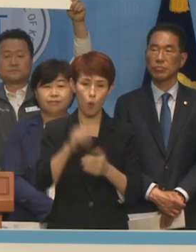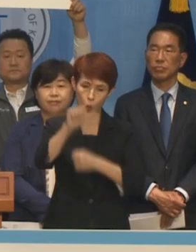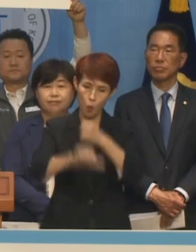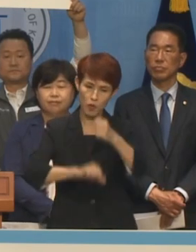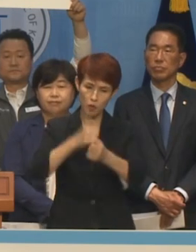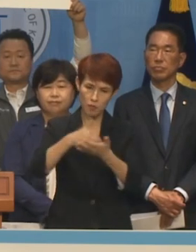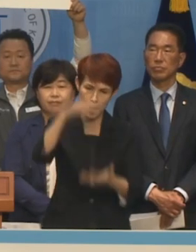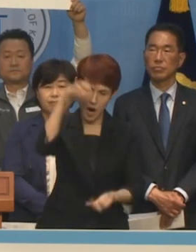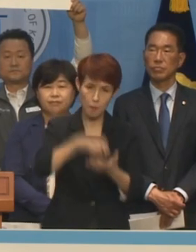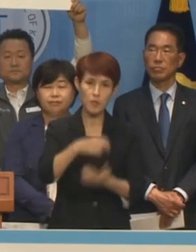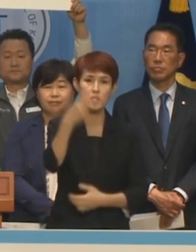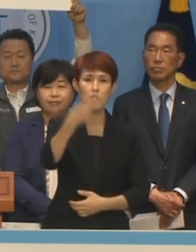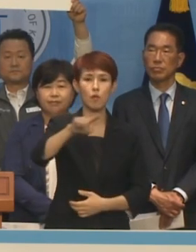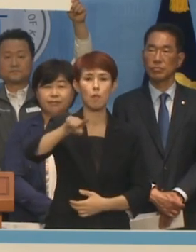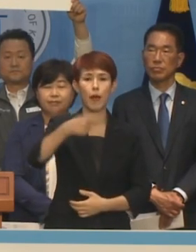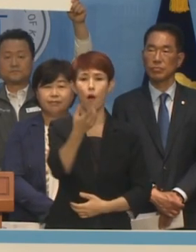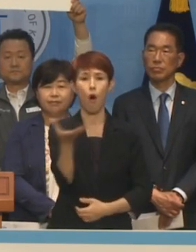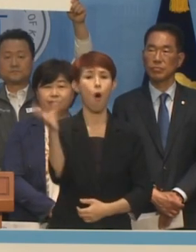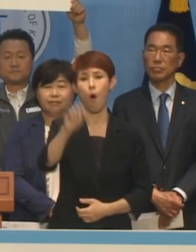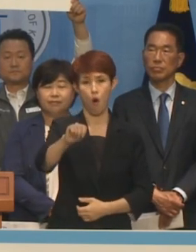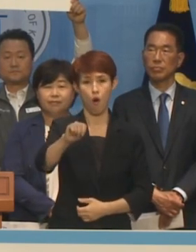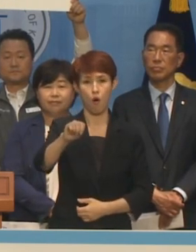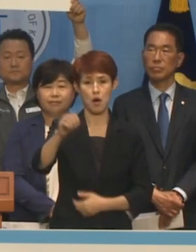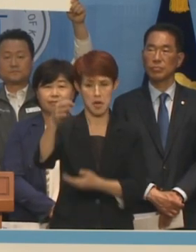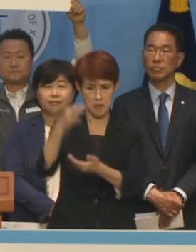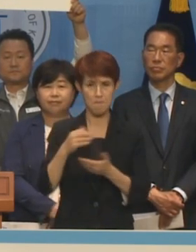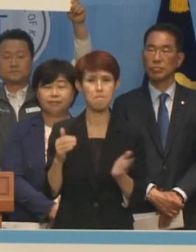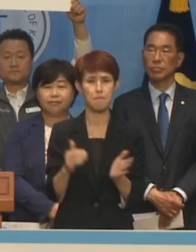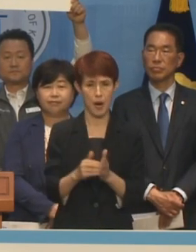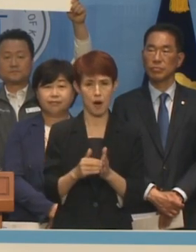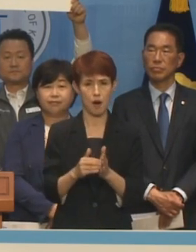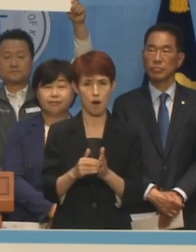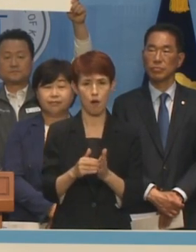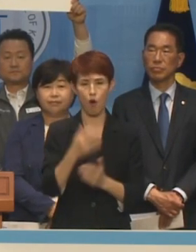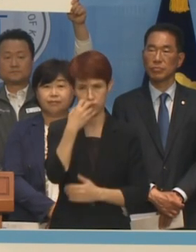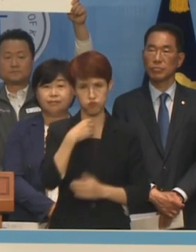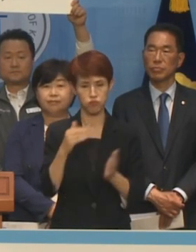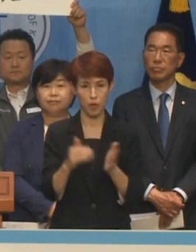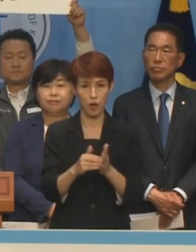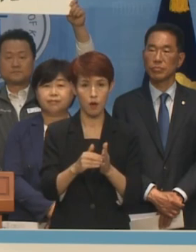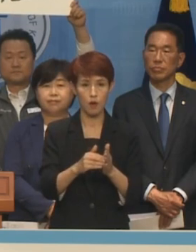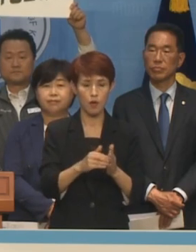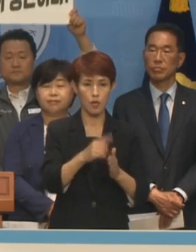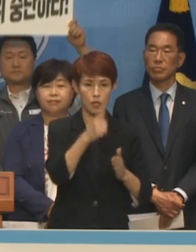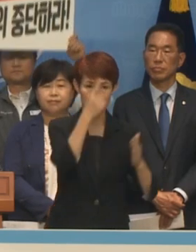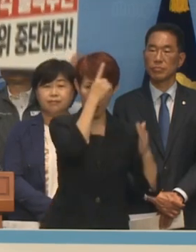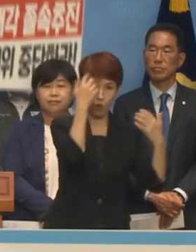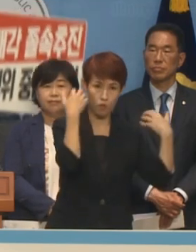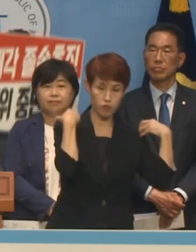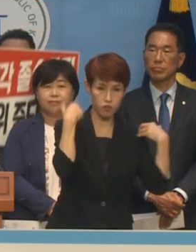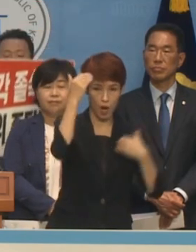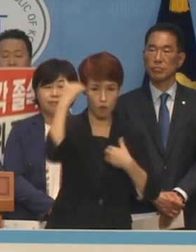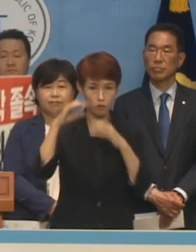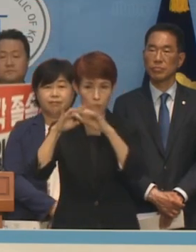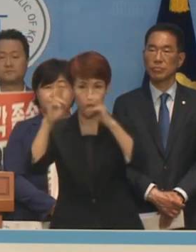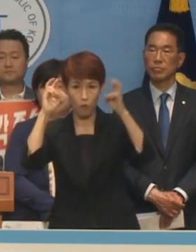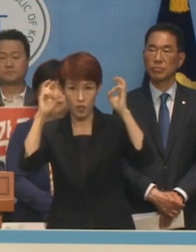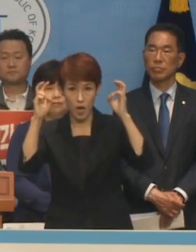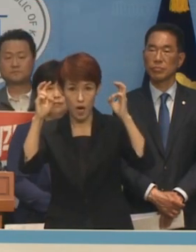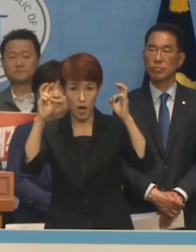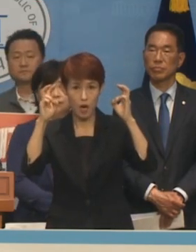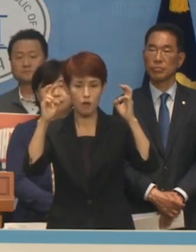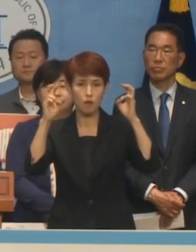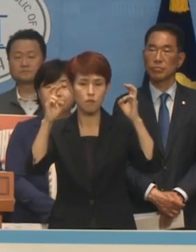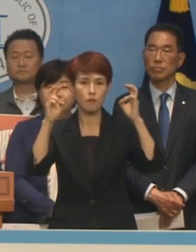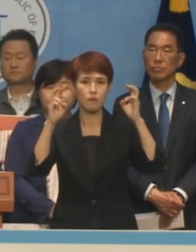합산액은 2,100억 원을 상회한다. 이 와중에 정부와 한전은 말 그대로